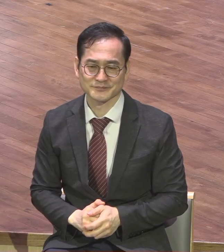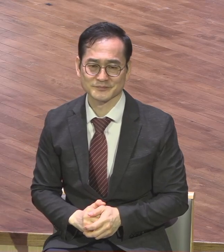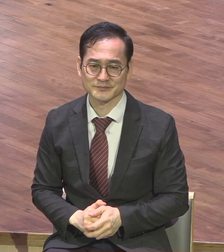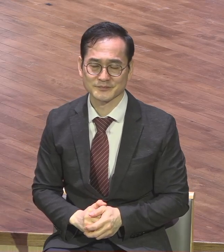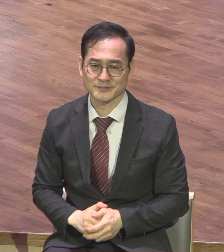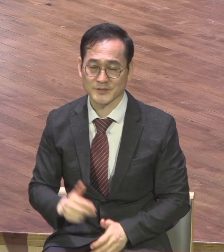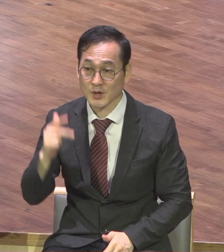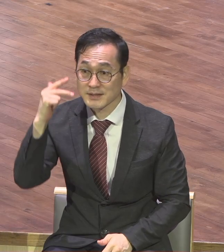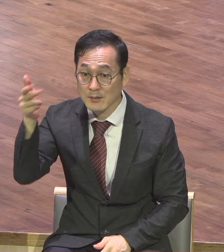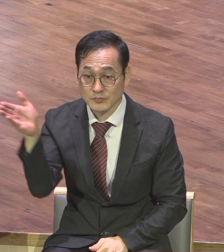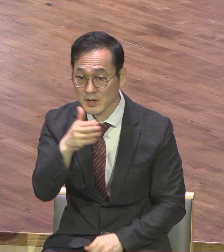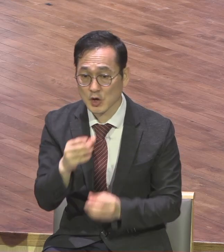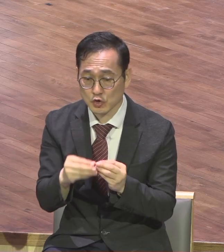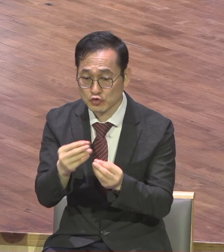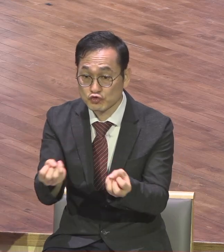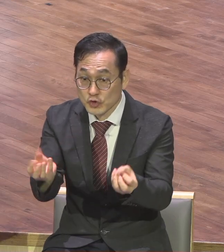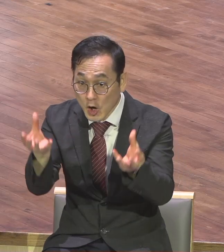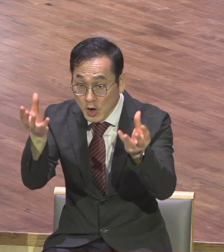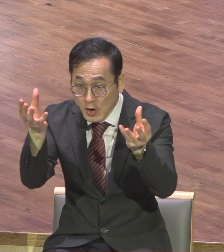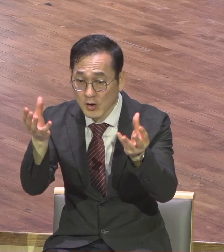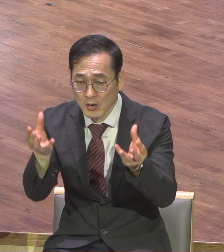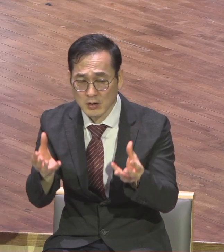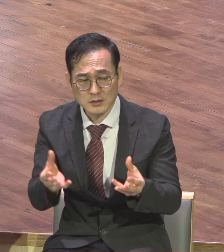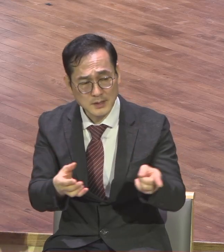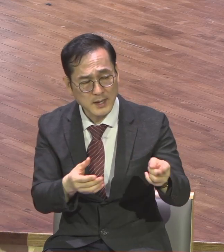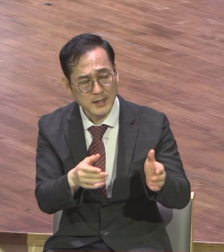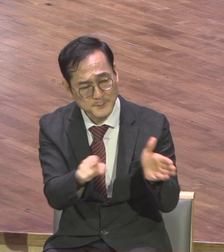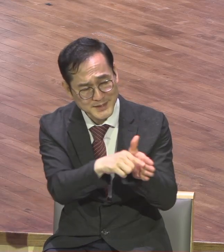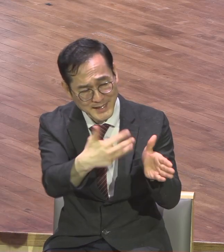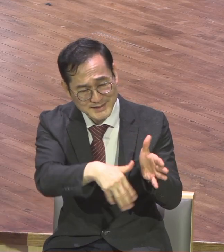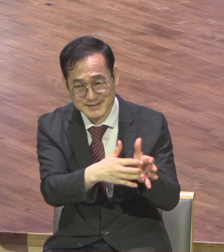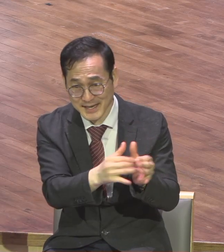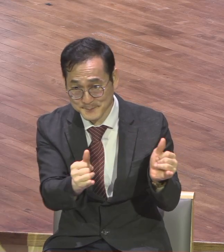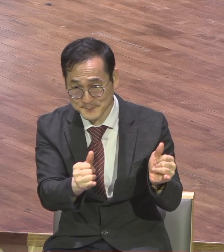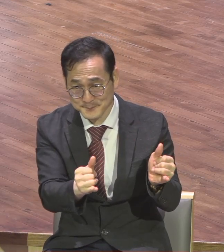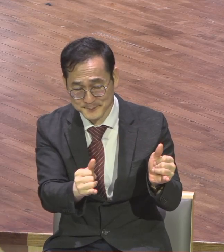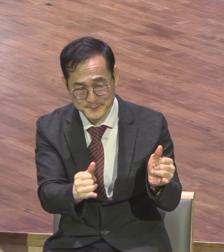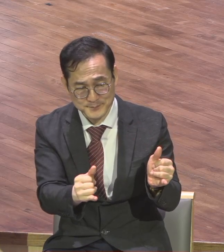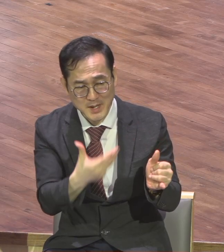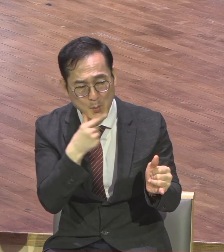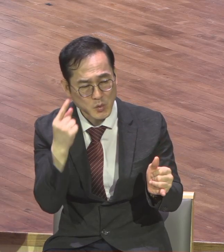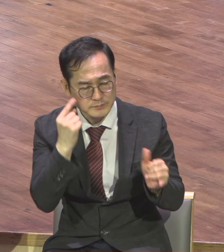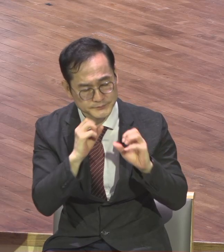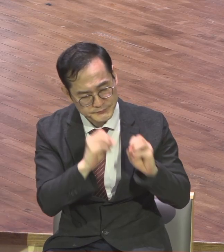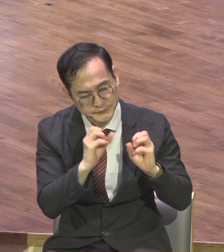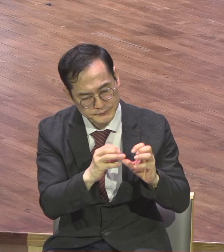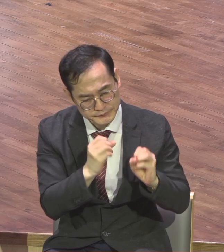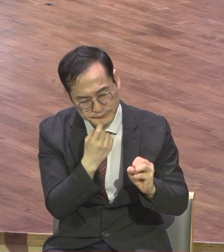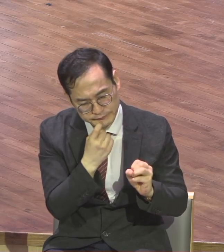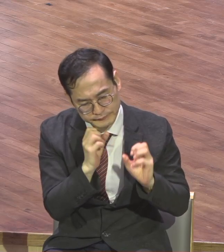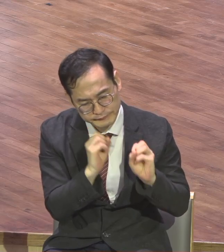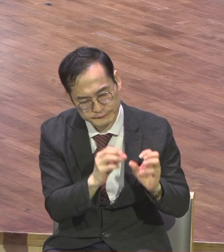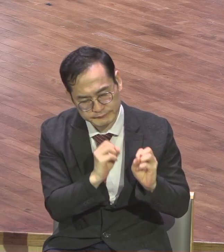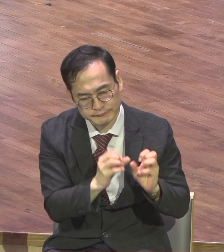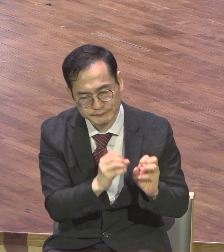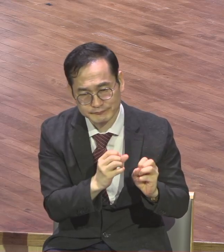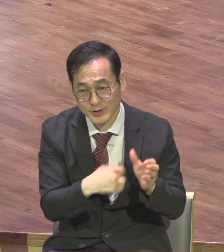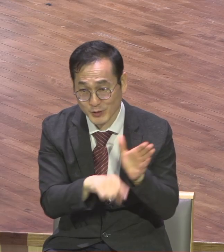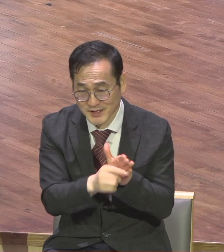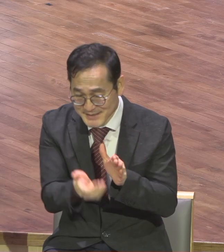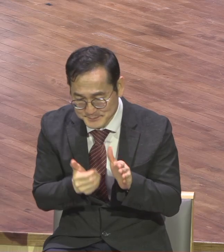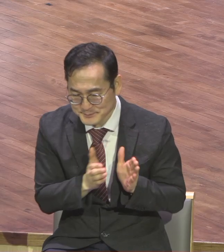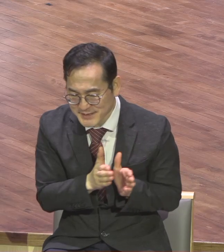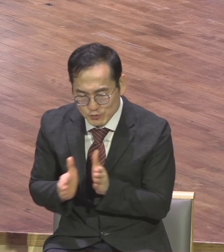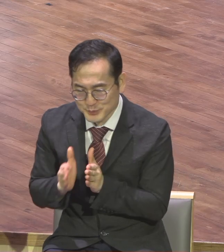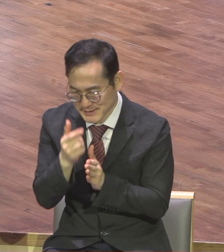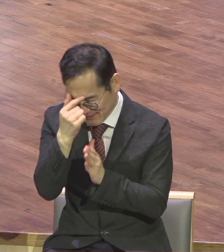추석이 시작된 주간인데 불신 가문에 이 복음화가 이루어질 수 있도록 여러분이 기도로 지금부터 무장하시기